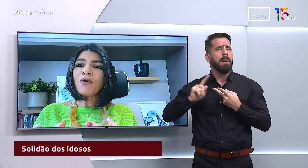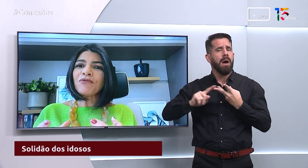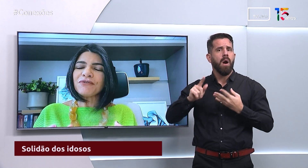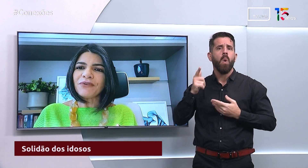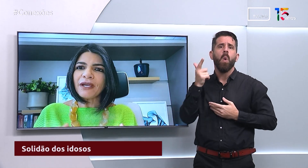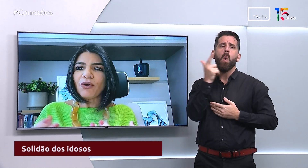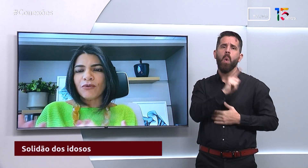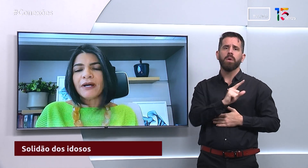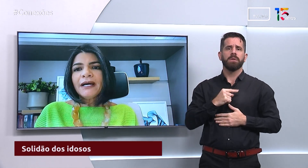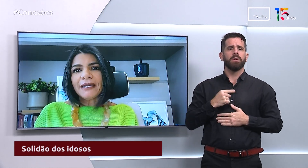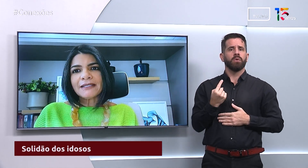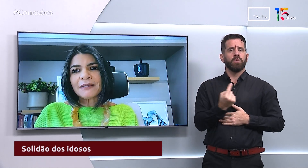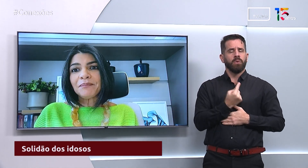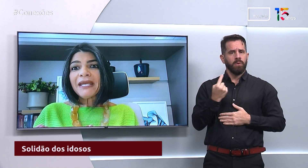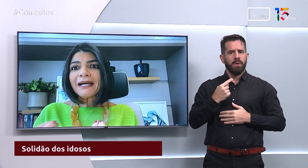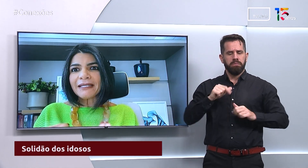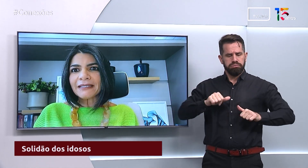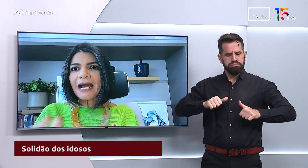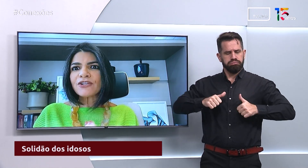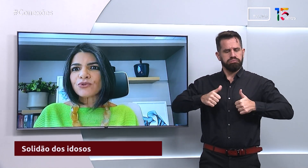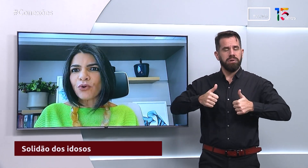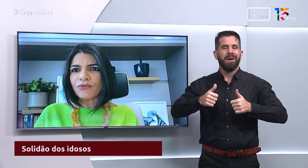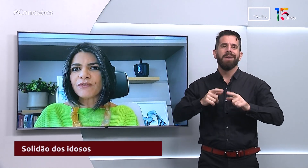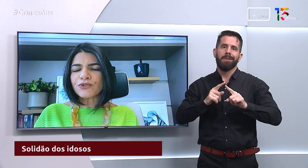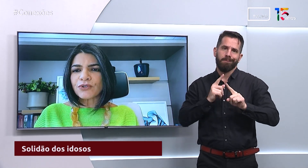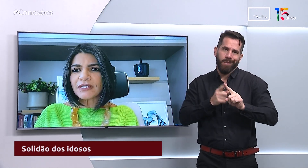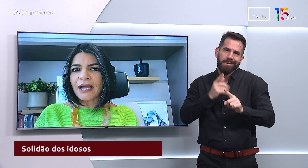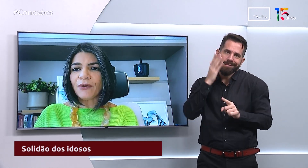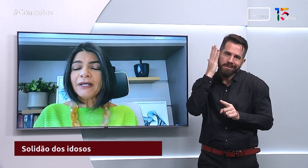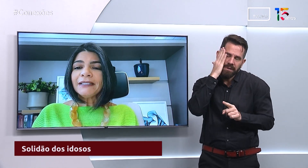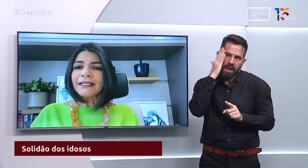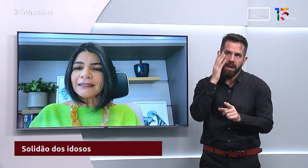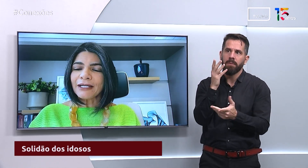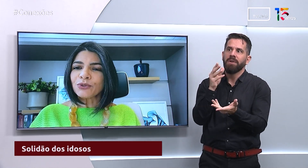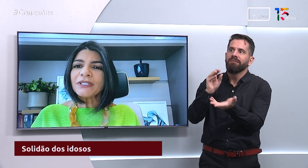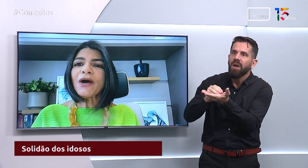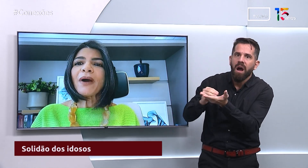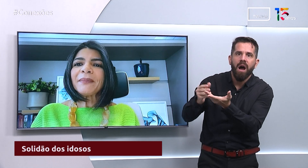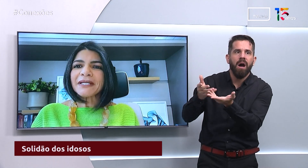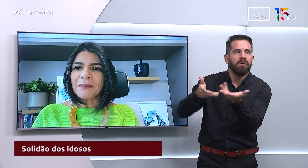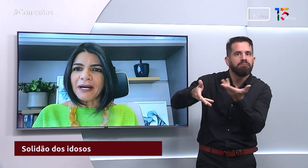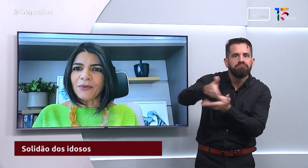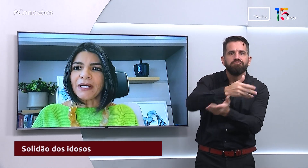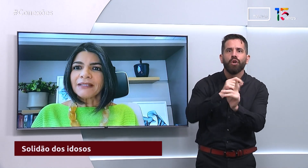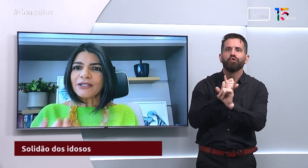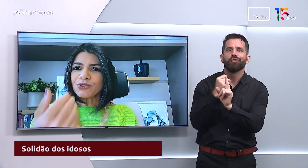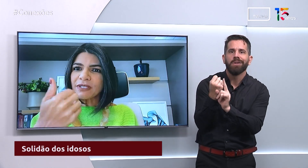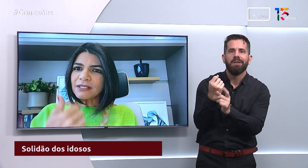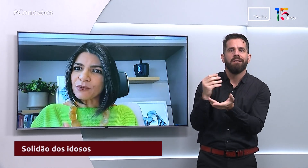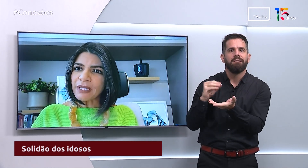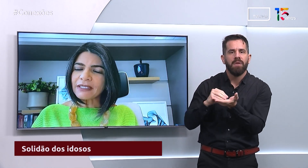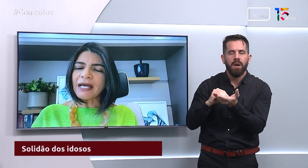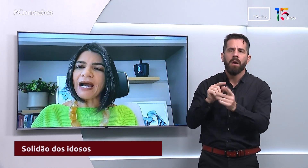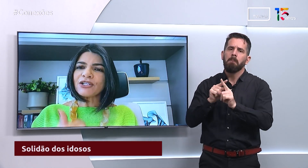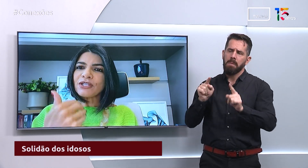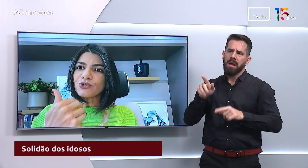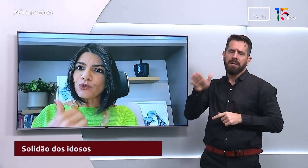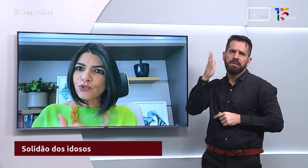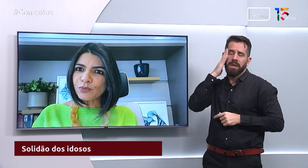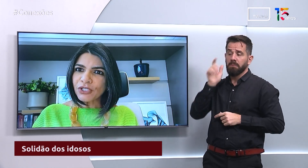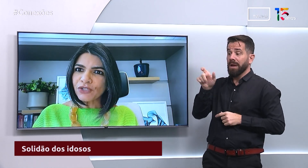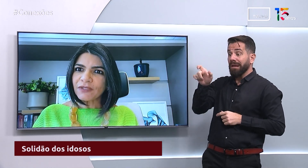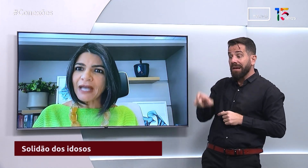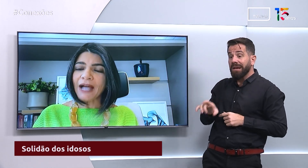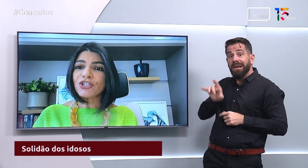para conviver com essa precariedade do convívio social, tentando não abrir mão da sua singularidade, da